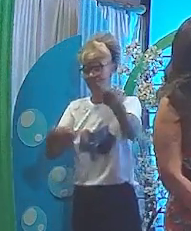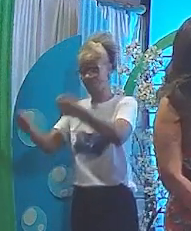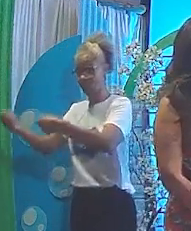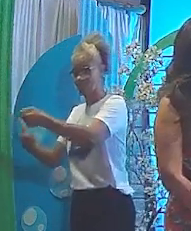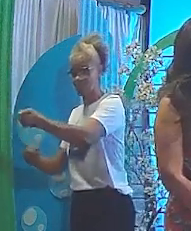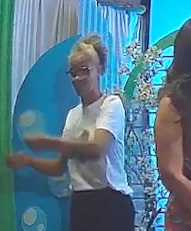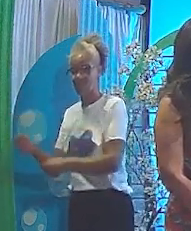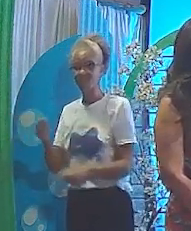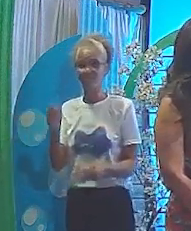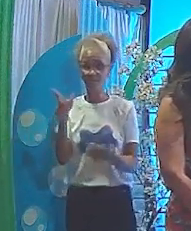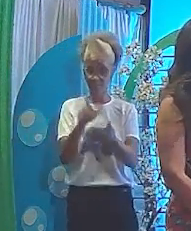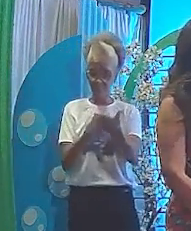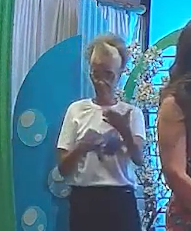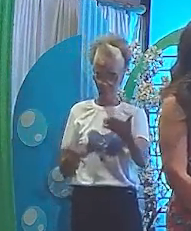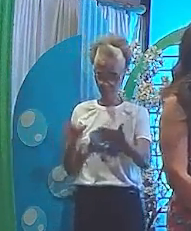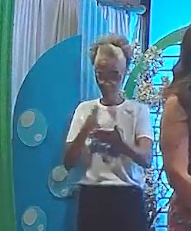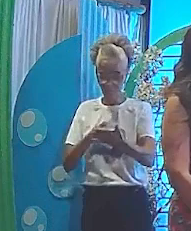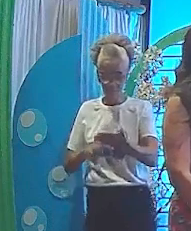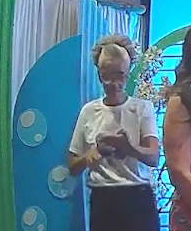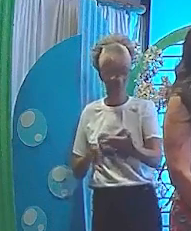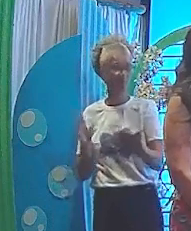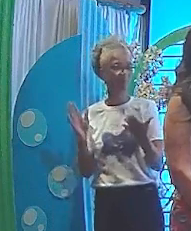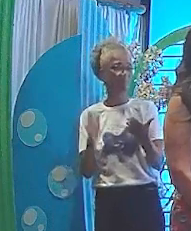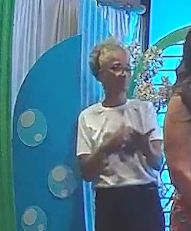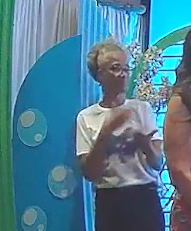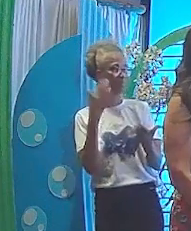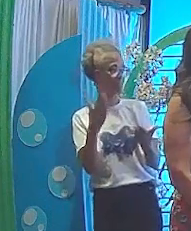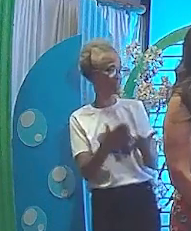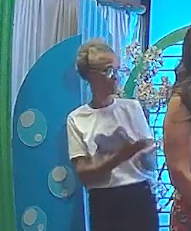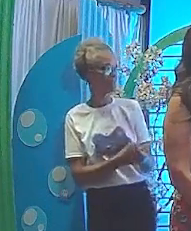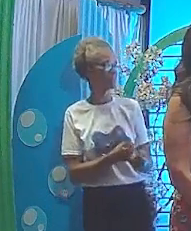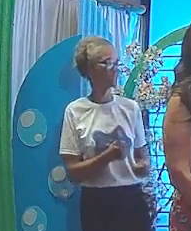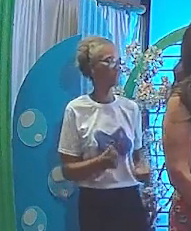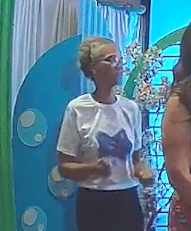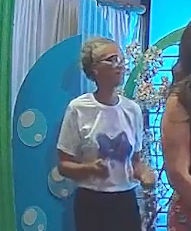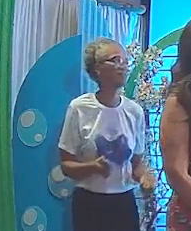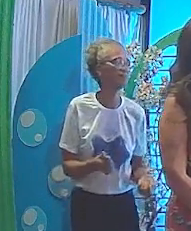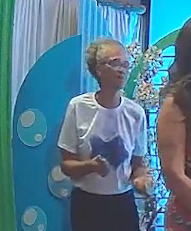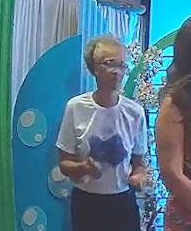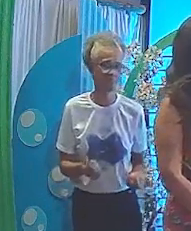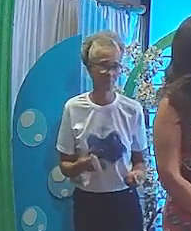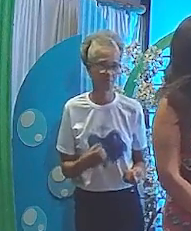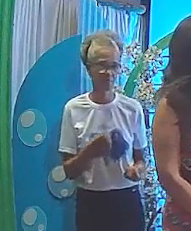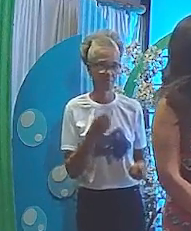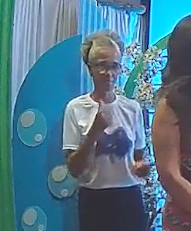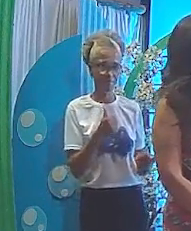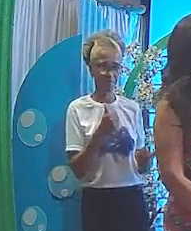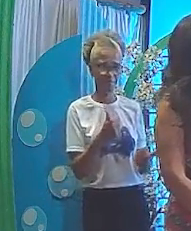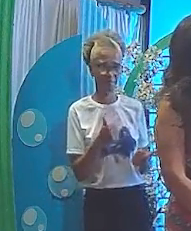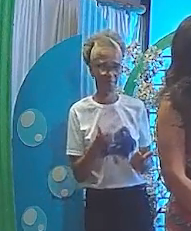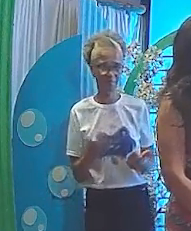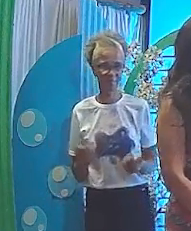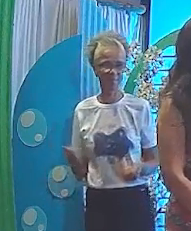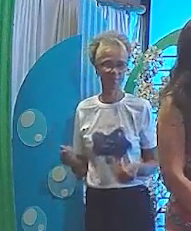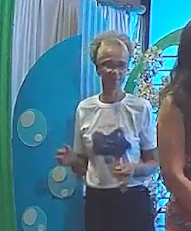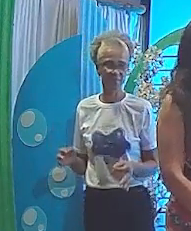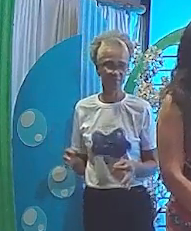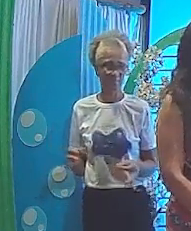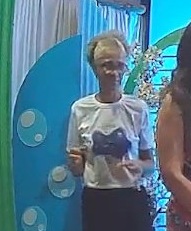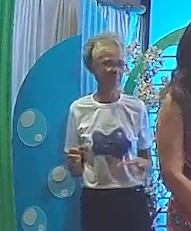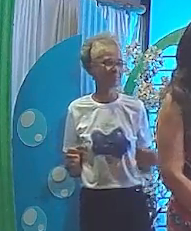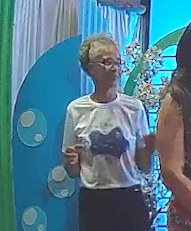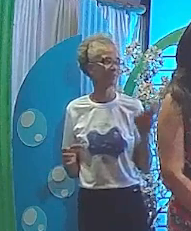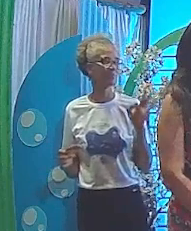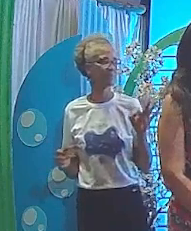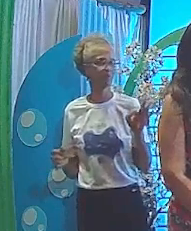possível usufruir nesse período e depois ficar na biblioteca comunitária de vocês. Também temos a disponibilidade de um colaborador que vai